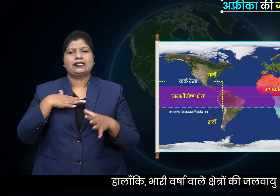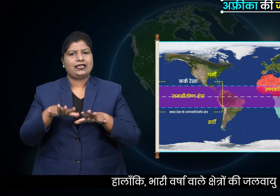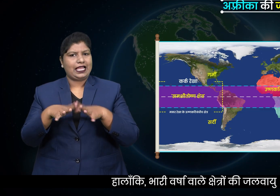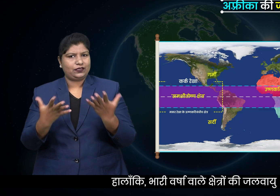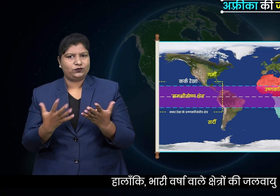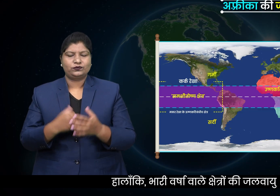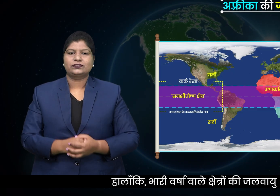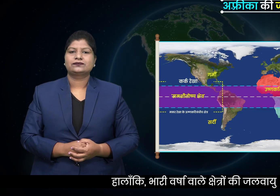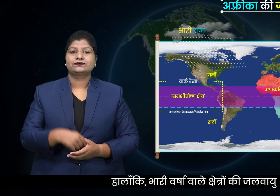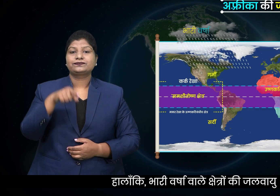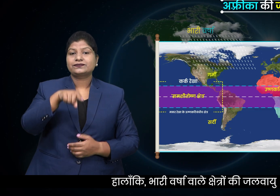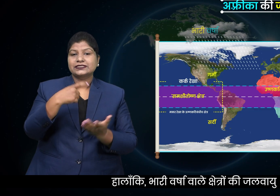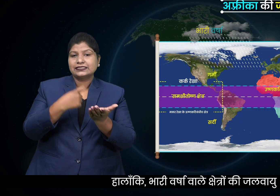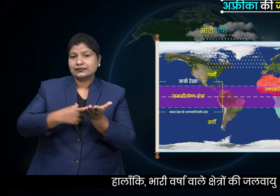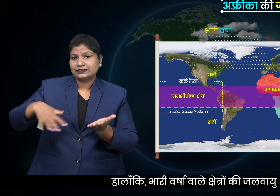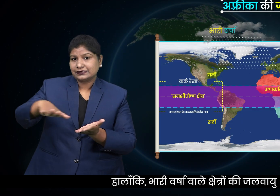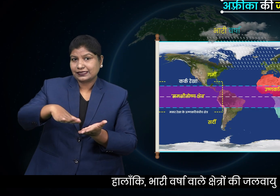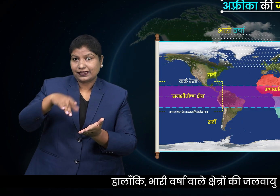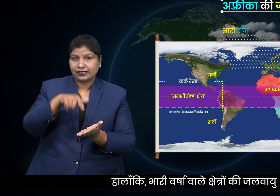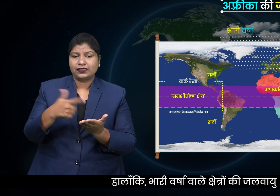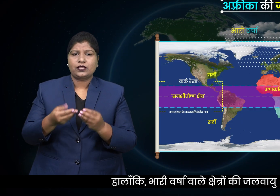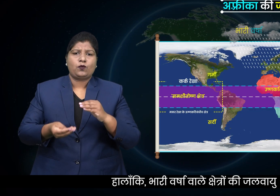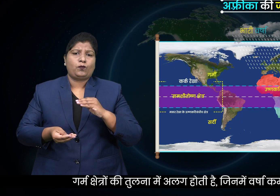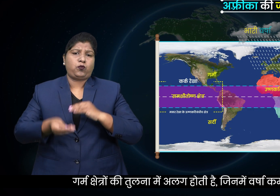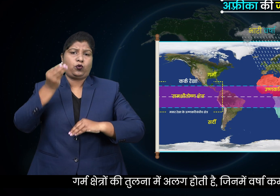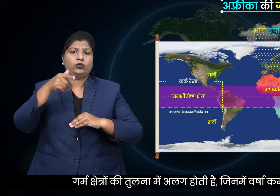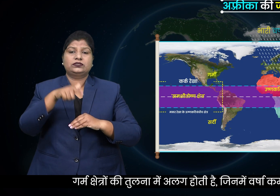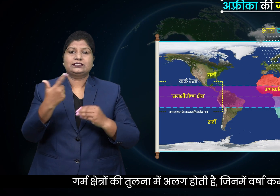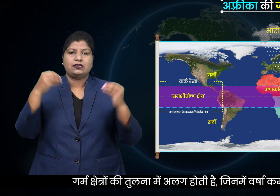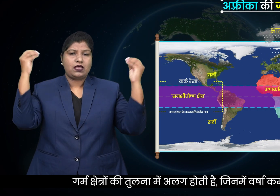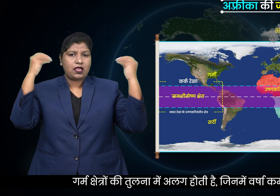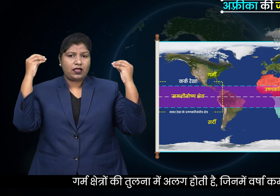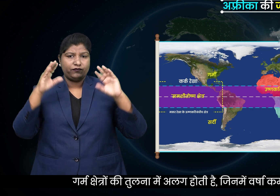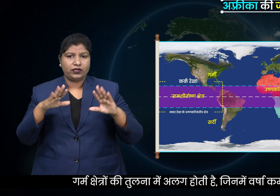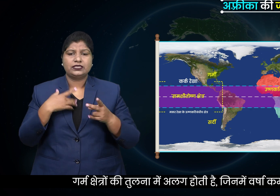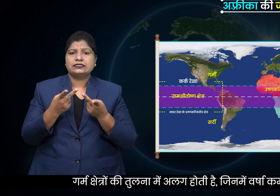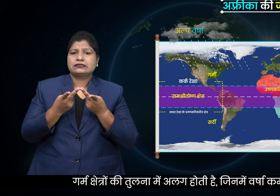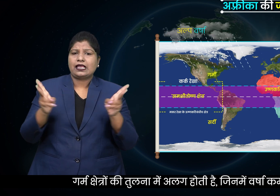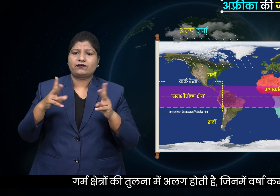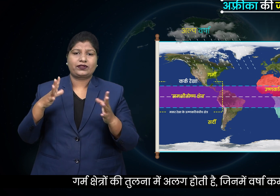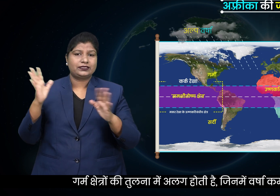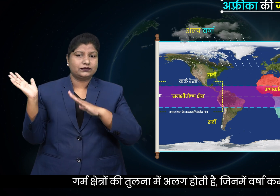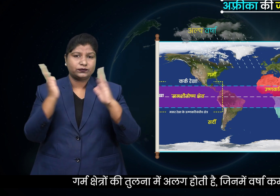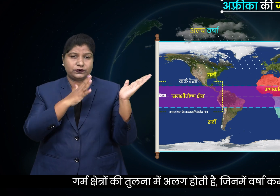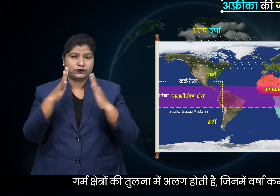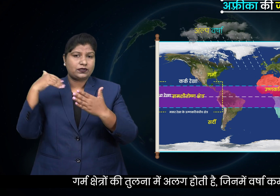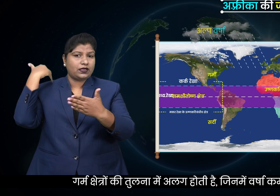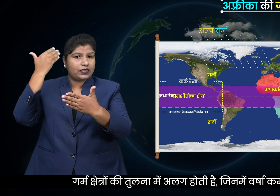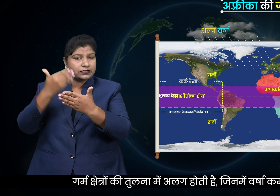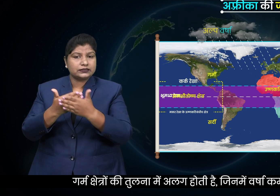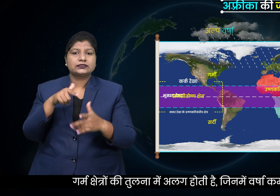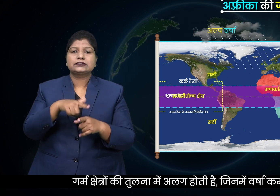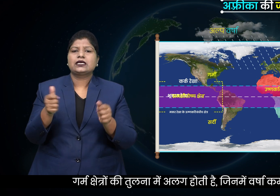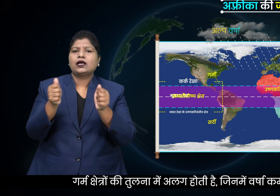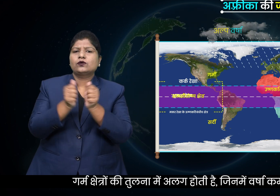हालांकि भारी वर्षा वाले क्षेत्रों की जलवायु गर्म क्षेत्रों की तुलना में अलग होती है,